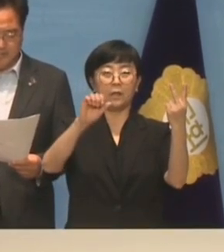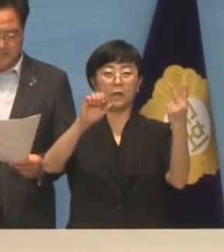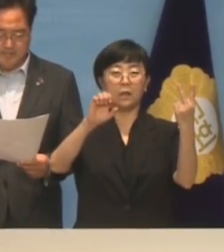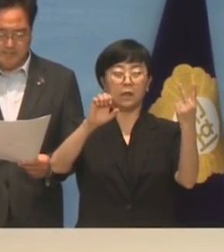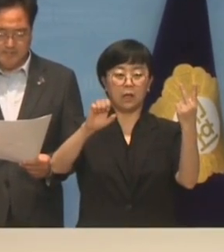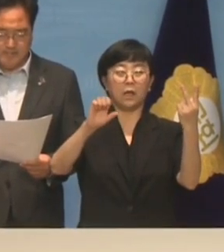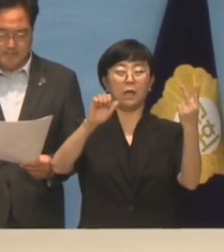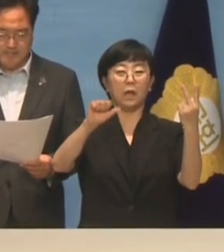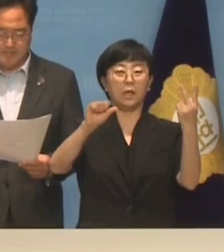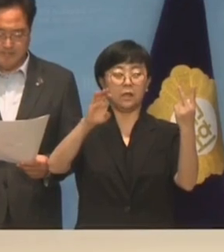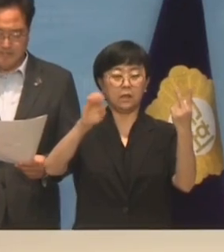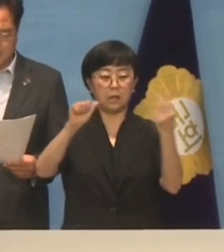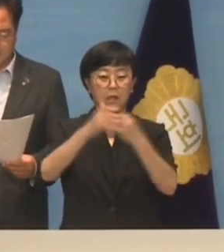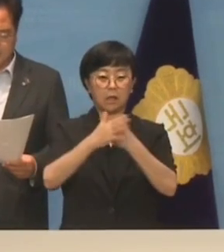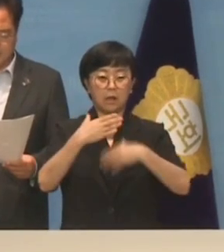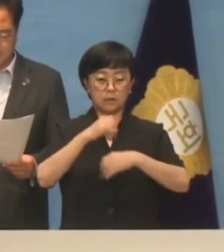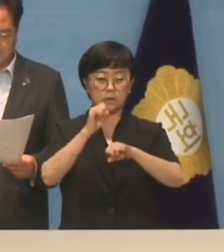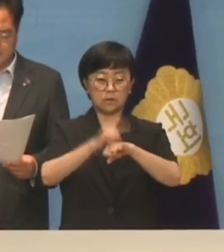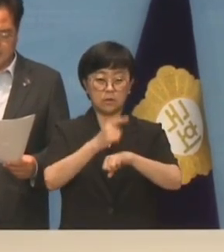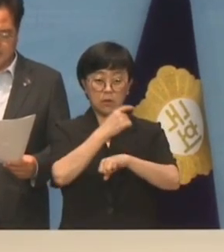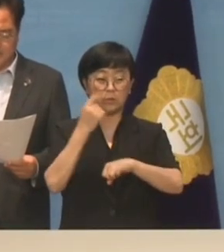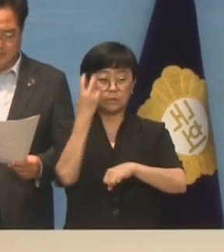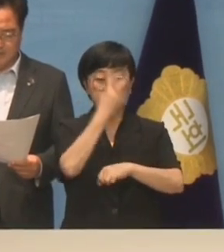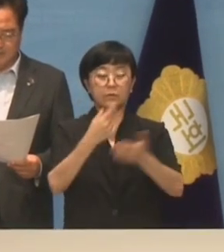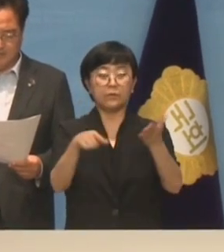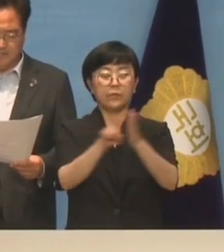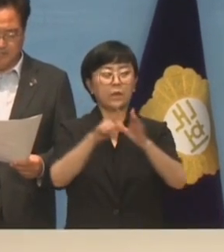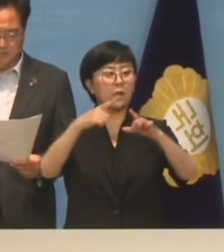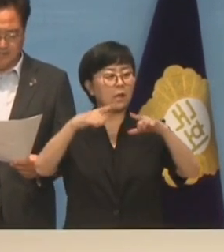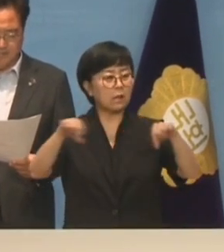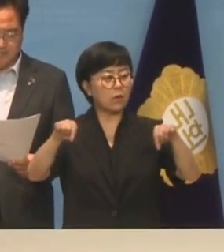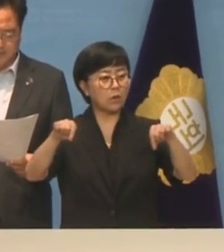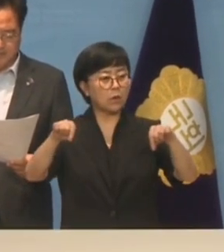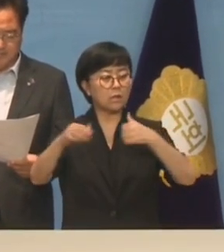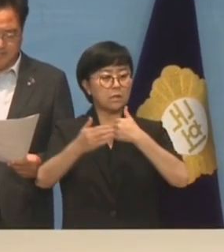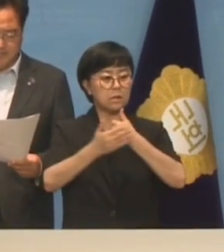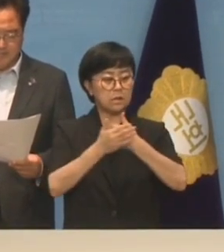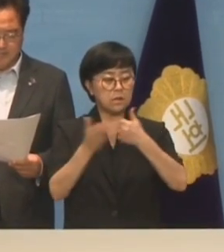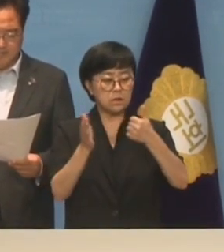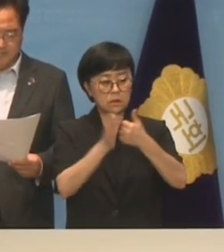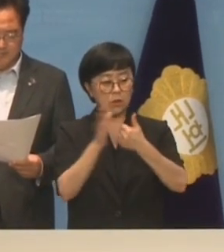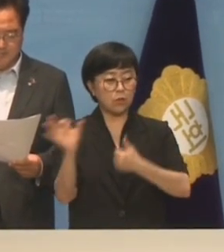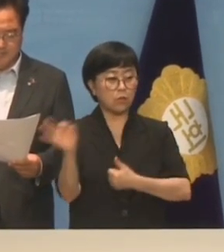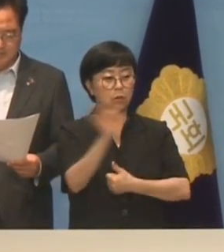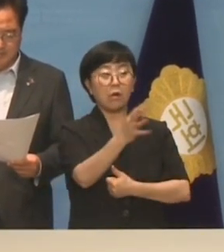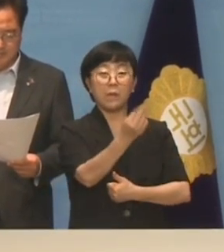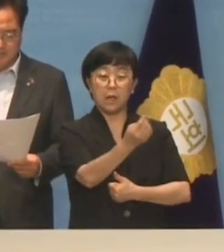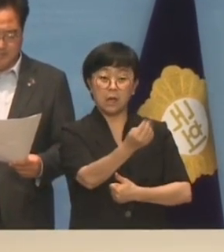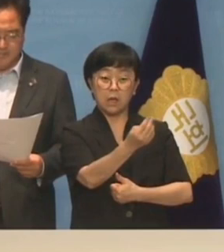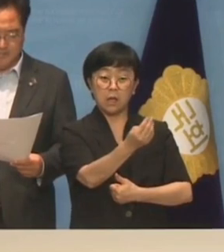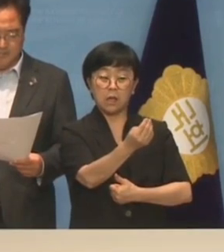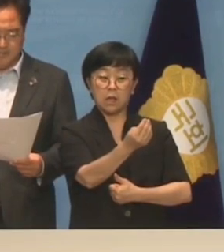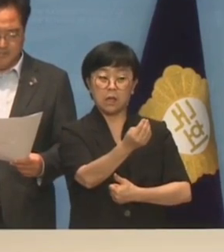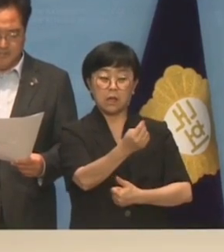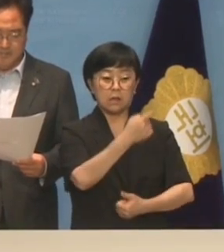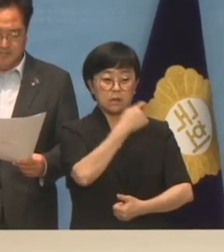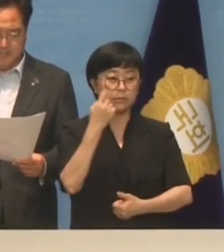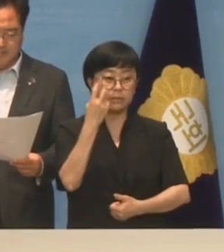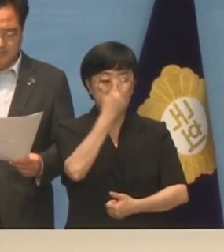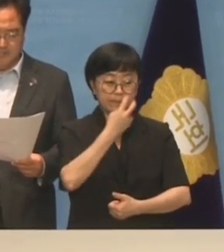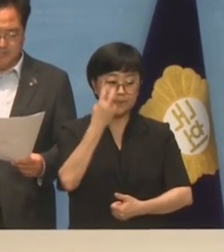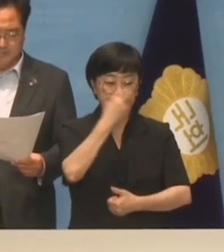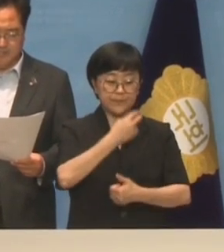IAEA는 안전성 검증 비용에 대해 일본의 지원을 얼마나 받고 있습니까? 받고 있다면